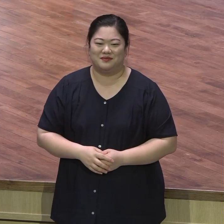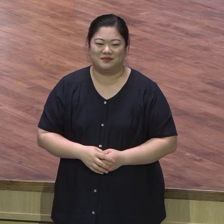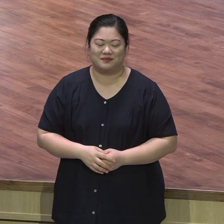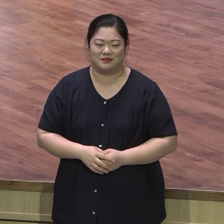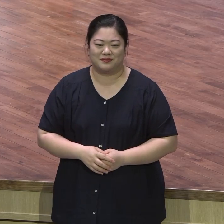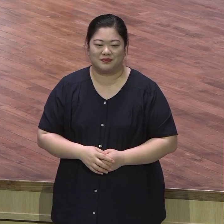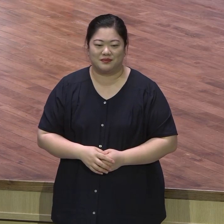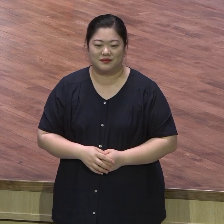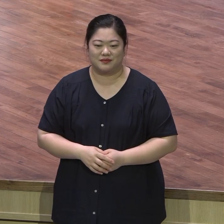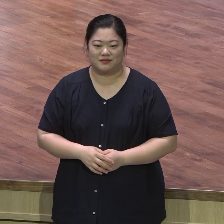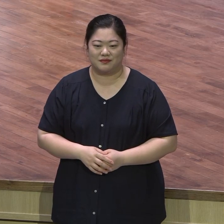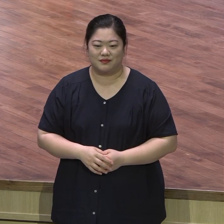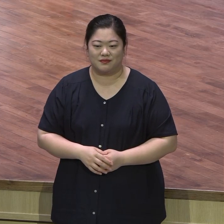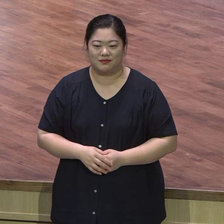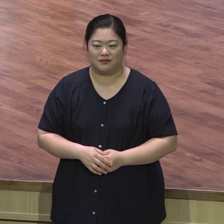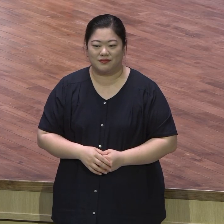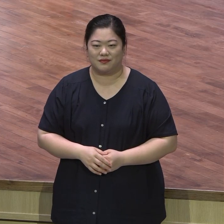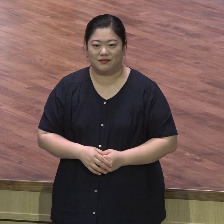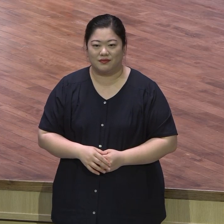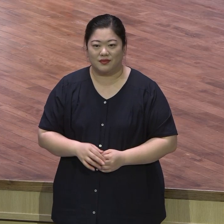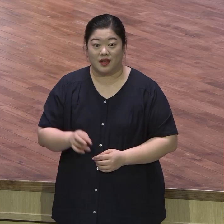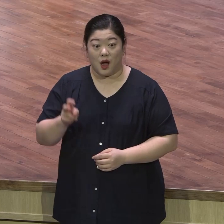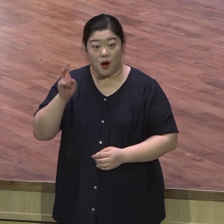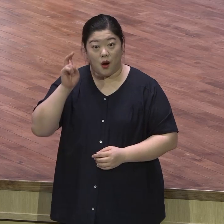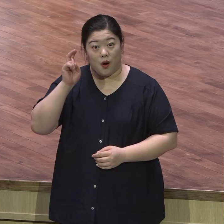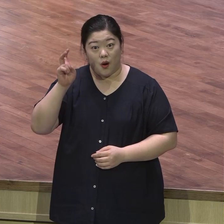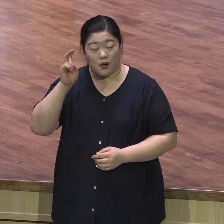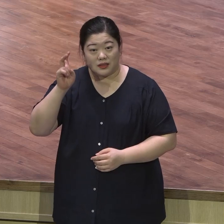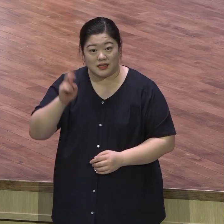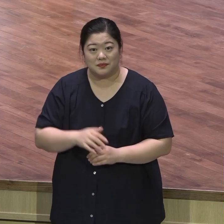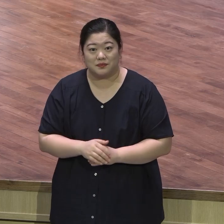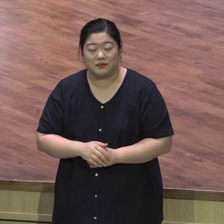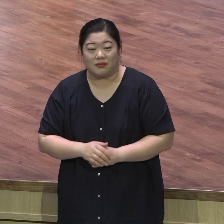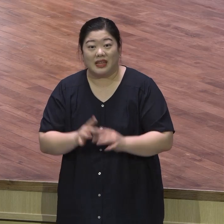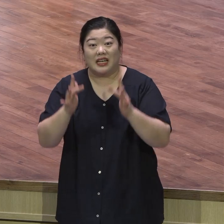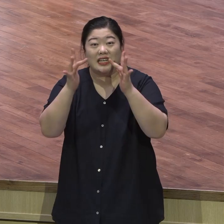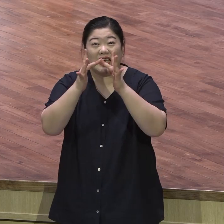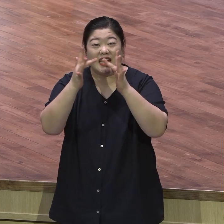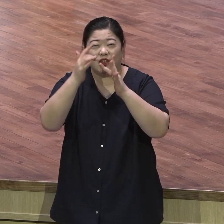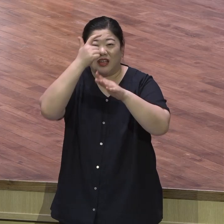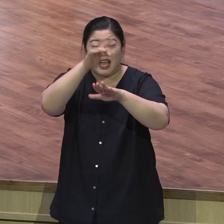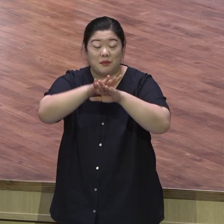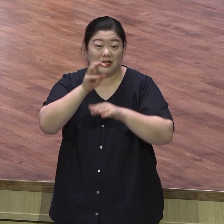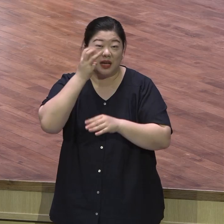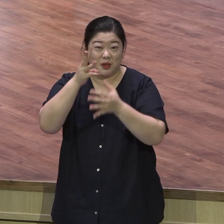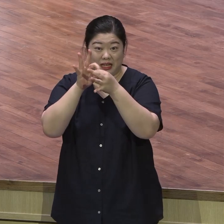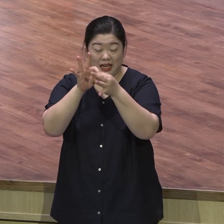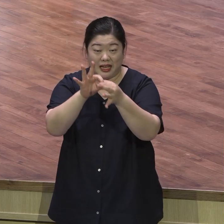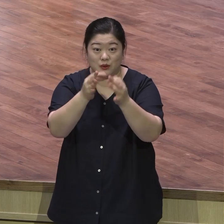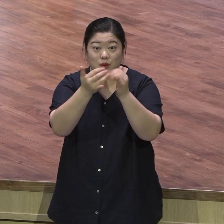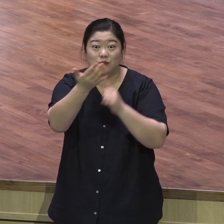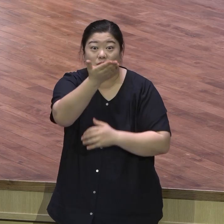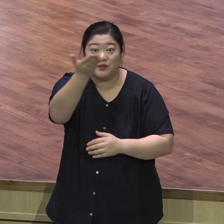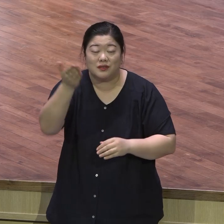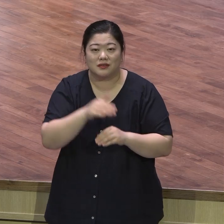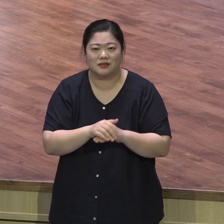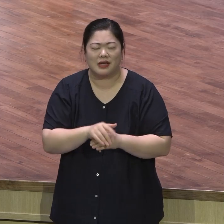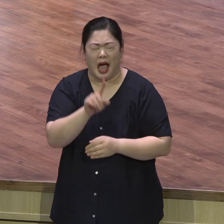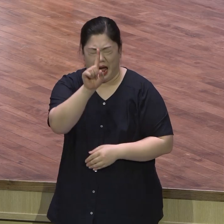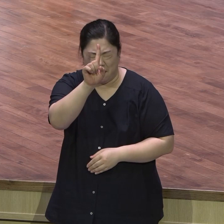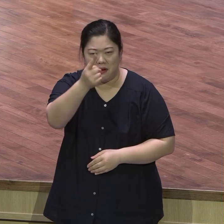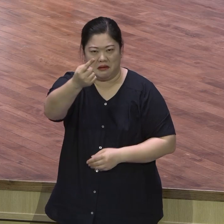혹시라도 지금 코로나 이후로 몇 달 동안 교회 안 나오고 온난 예배들이 보면 이번 주에는 한번 나와 보시기 바랍니다. 늦게 나와면